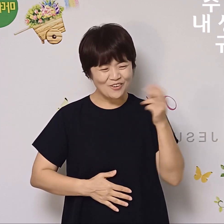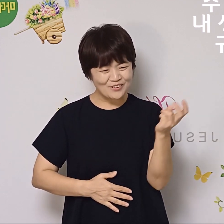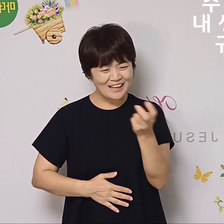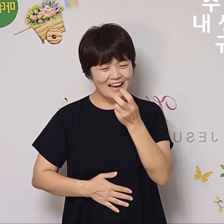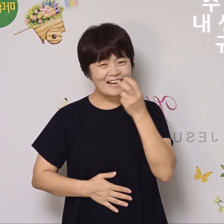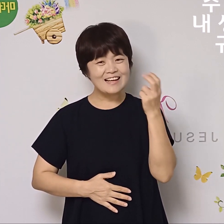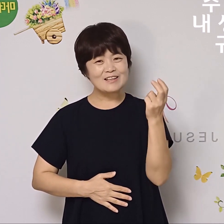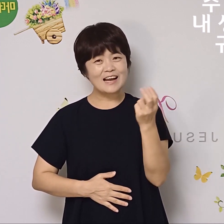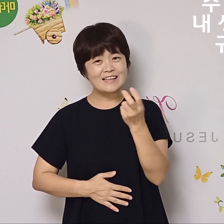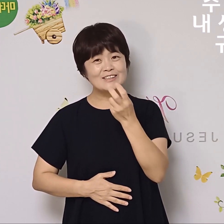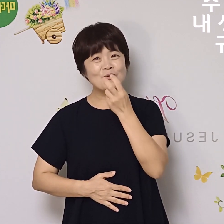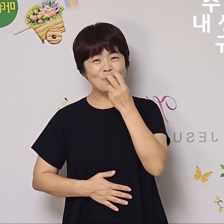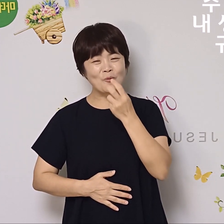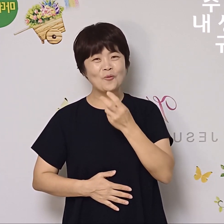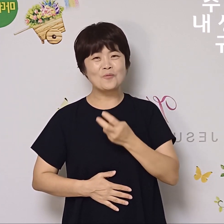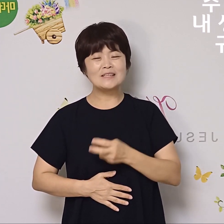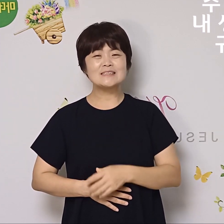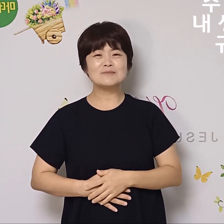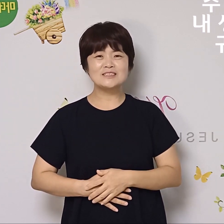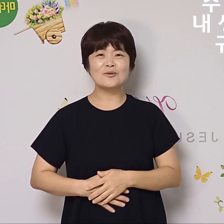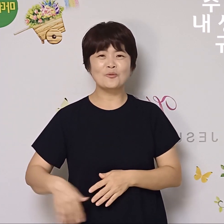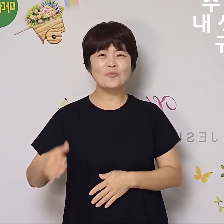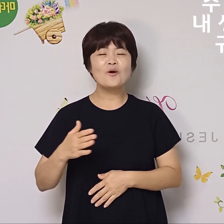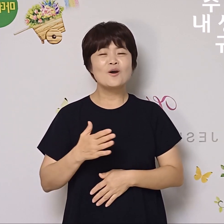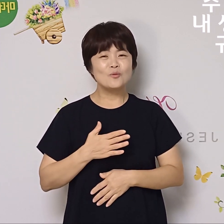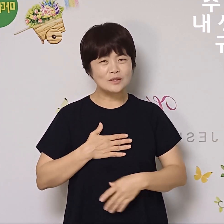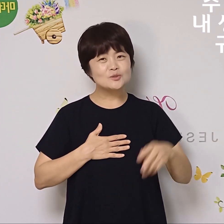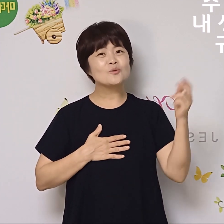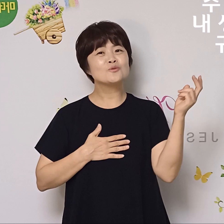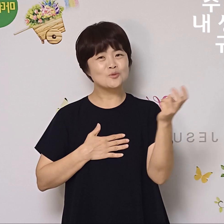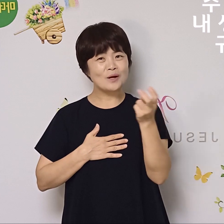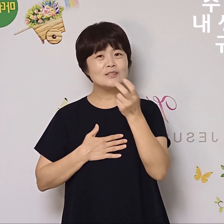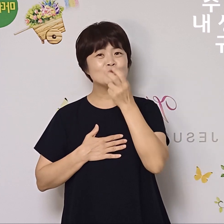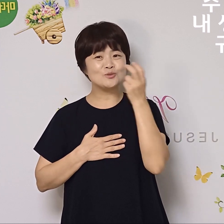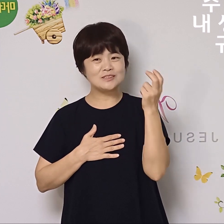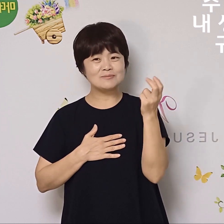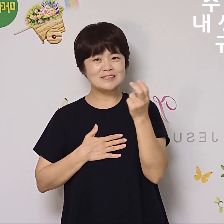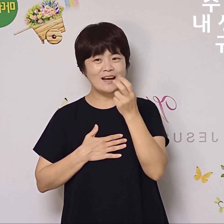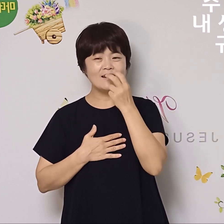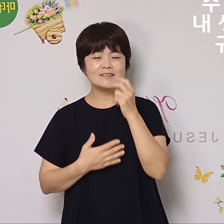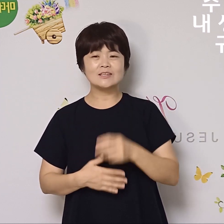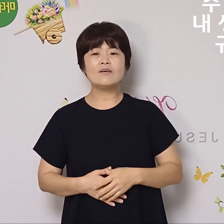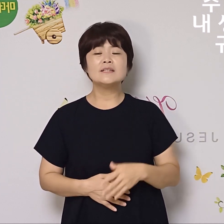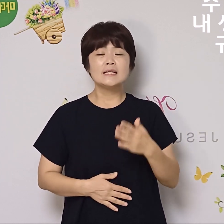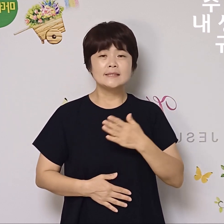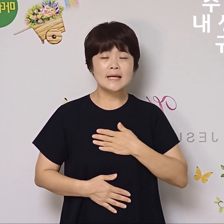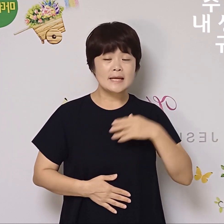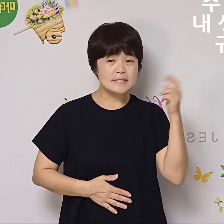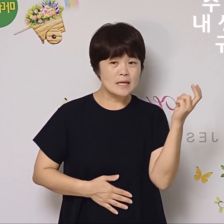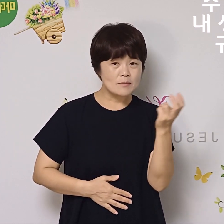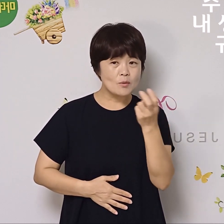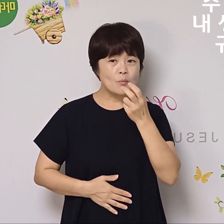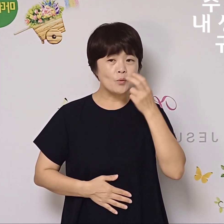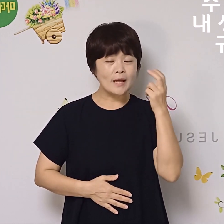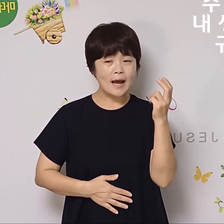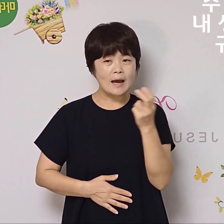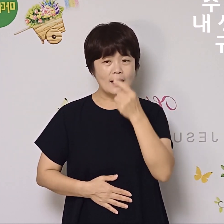이렇게 가르쳐 놓고 말씀을 드려놓고 왼손으로도 할 수도 있습니다. 그래서 내 생명보다 아까